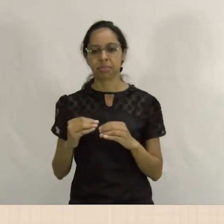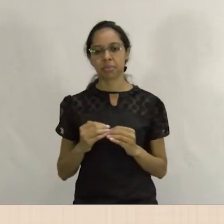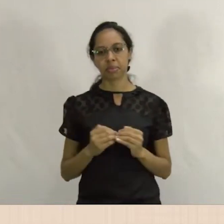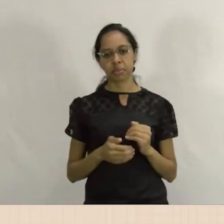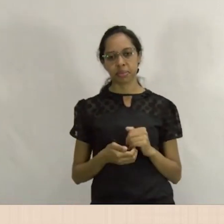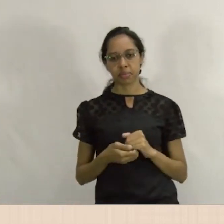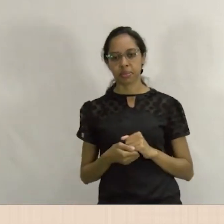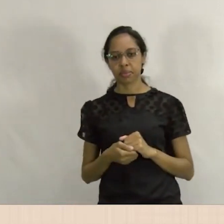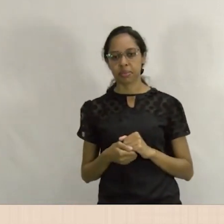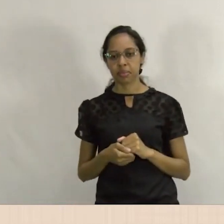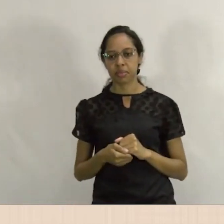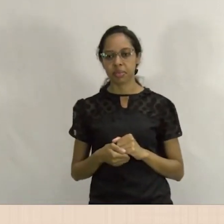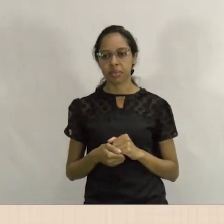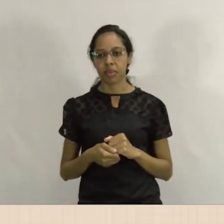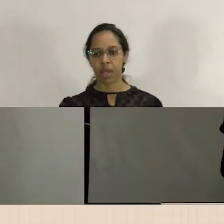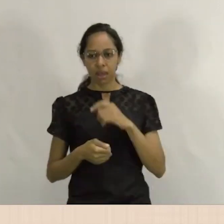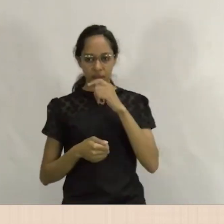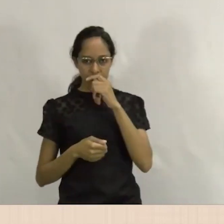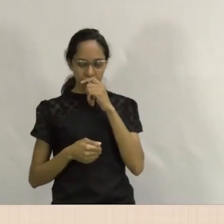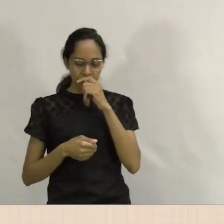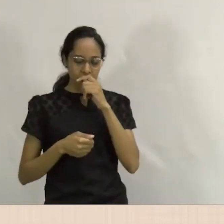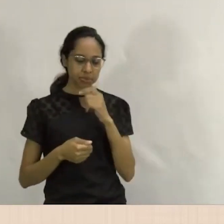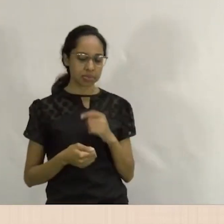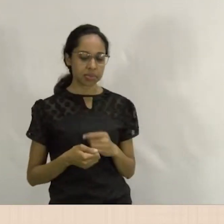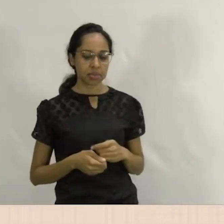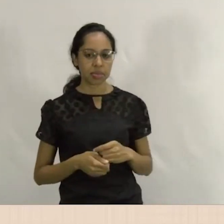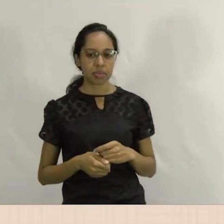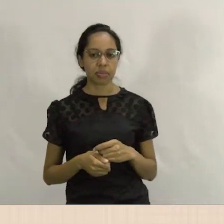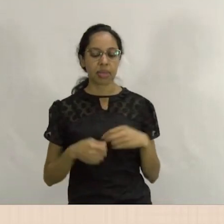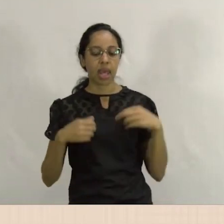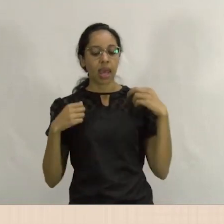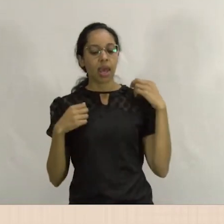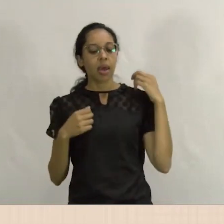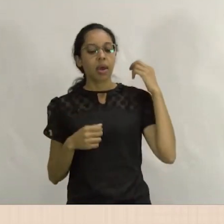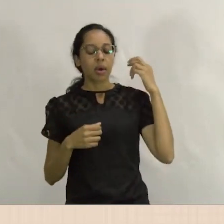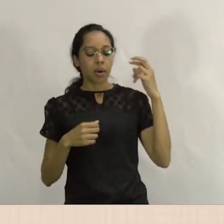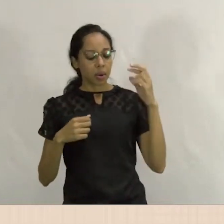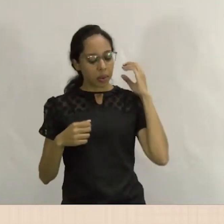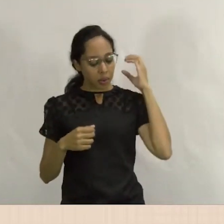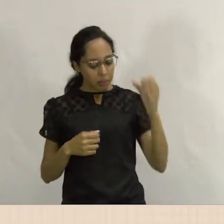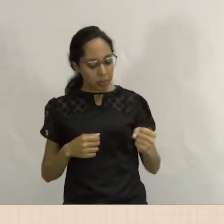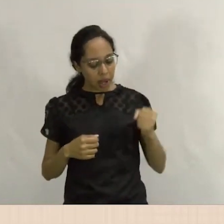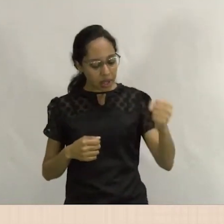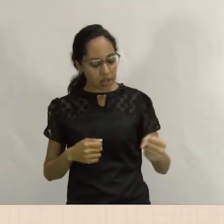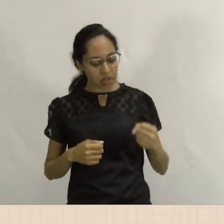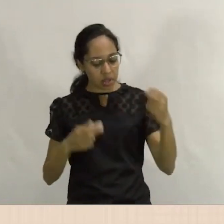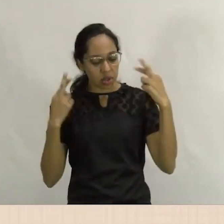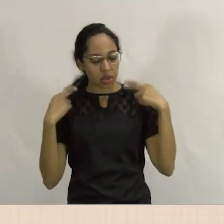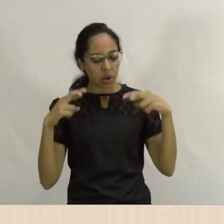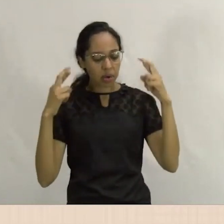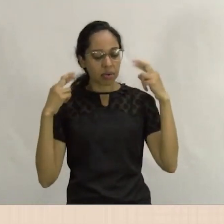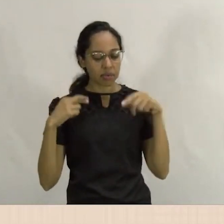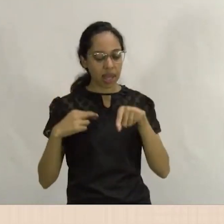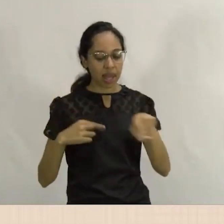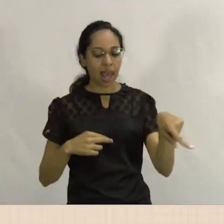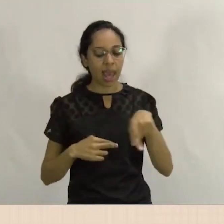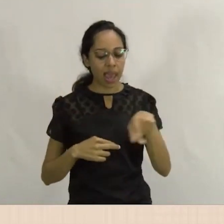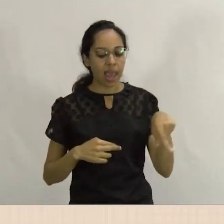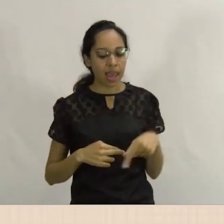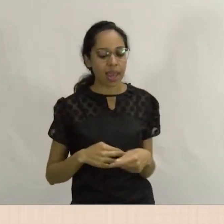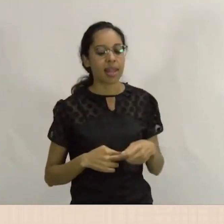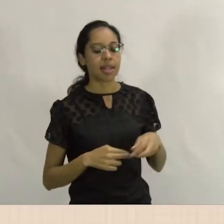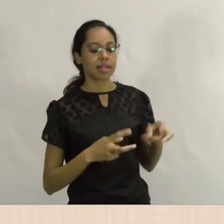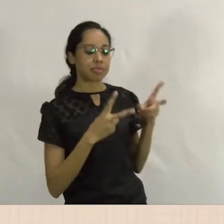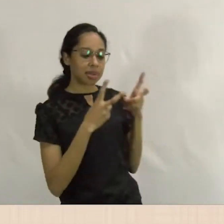do próprio pastor falando para as ovelhas, e as ovelhas que são do Senhor reconhecem a voz do